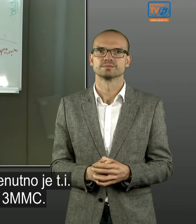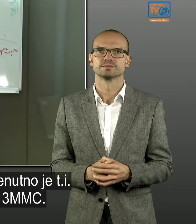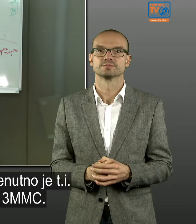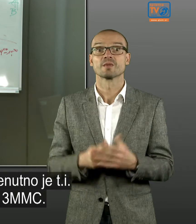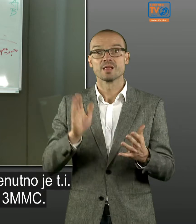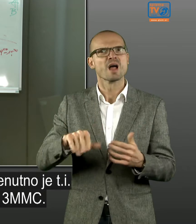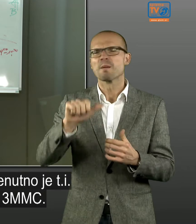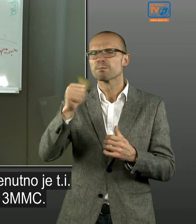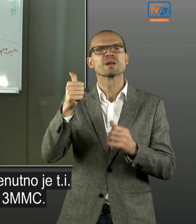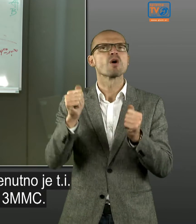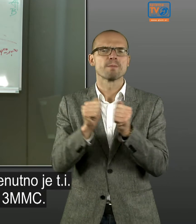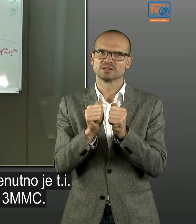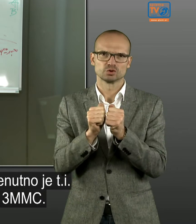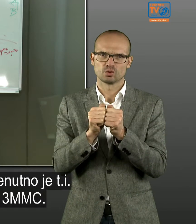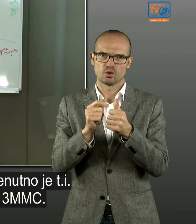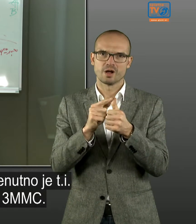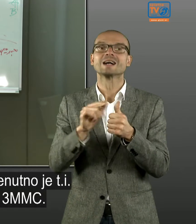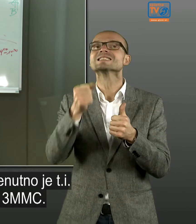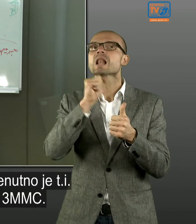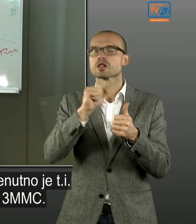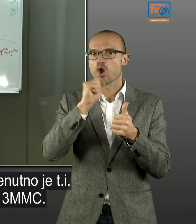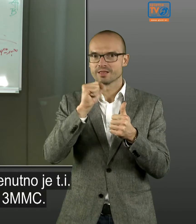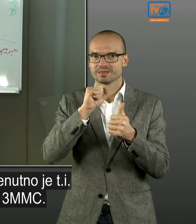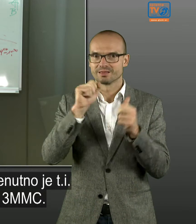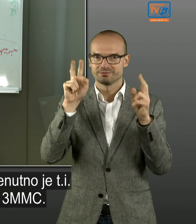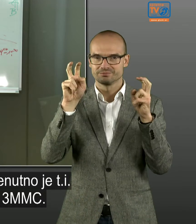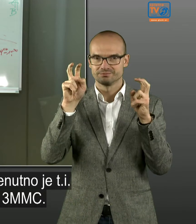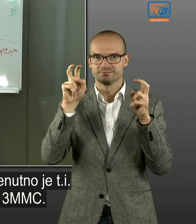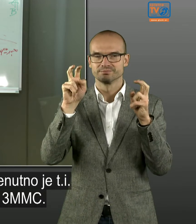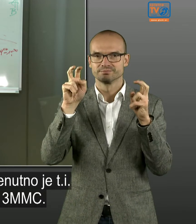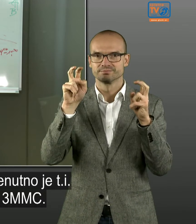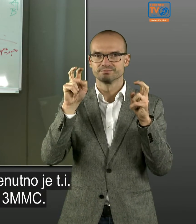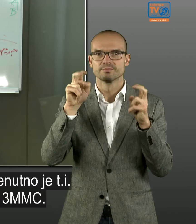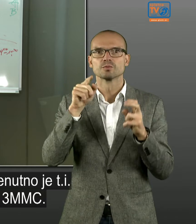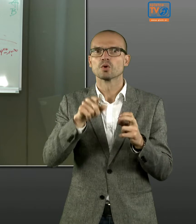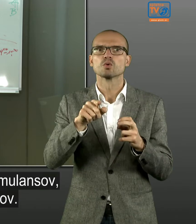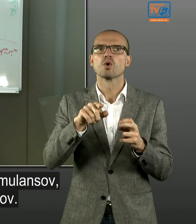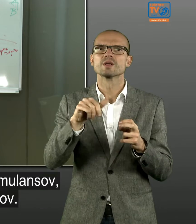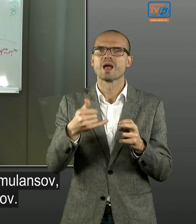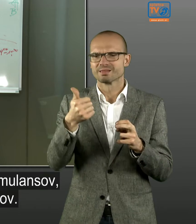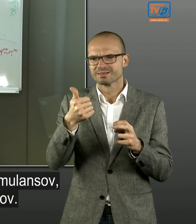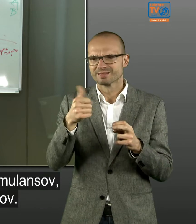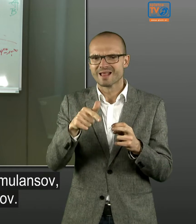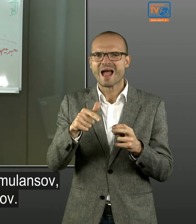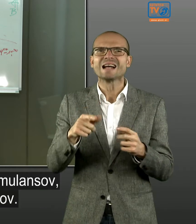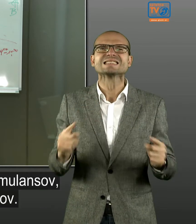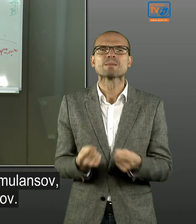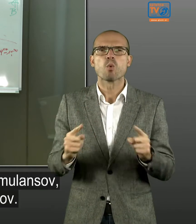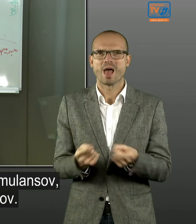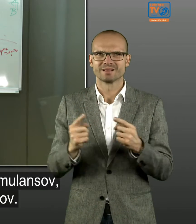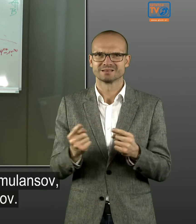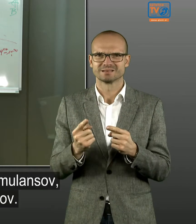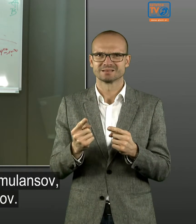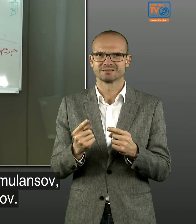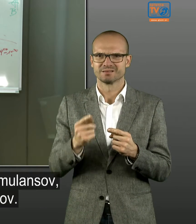Na prvem mestu trenutno je tako imenovani sladoled, to je 3-MMC, to je eden od stimulansov, tako